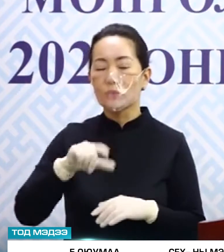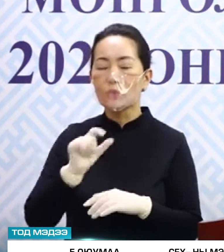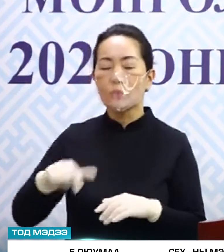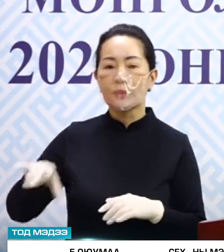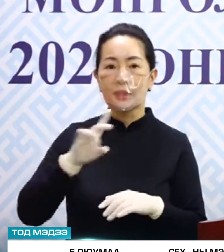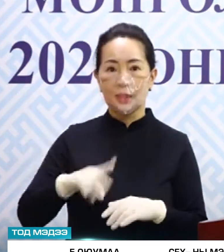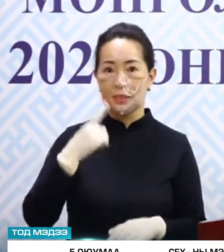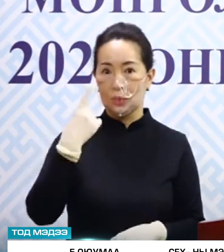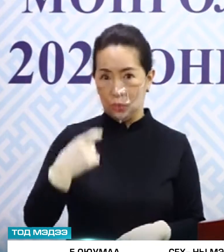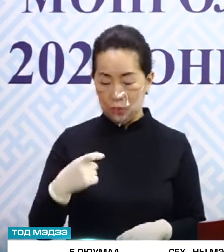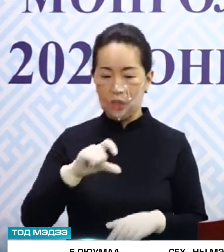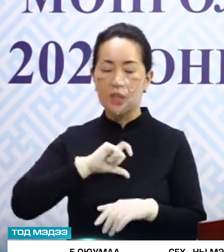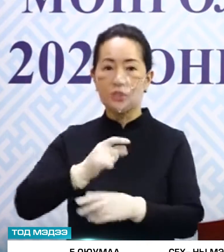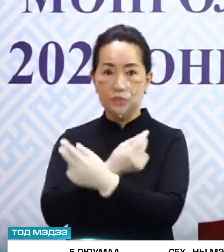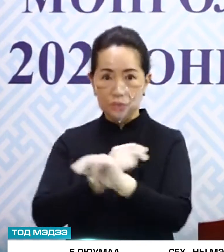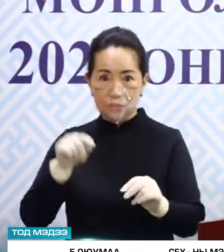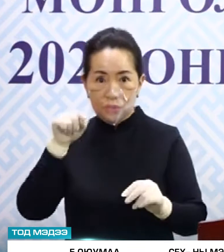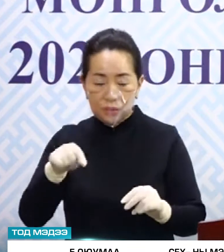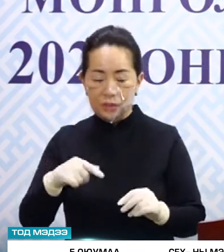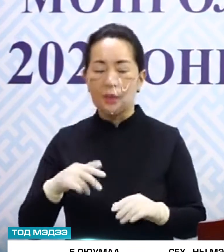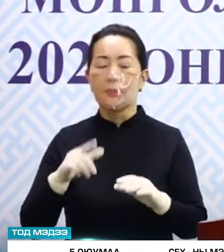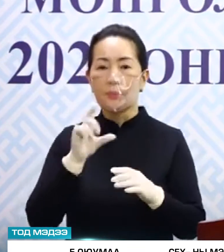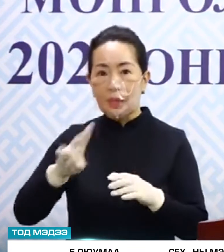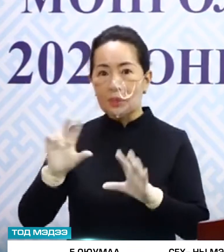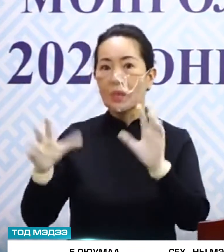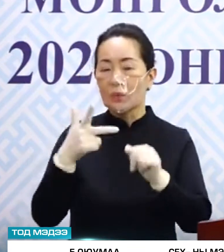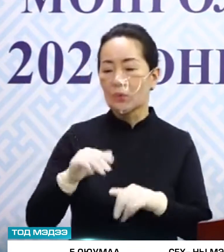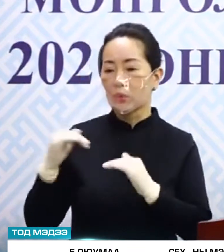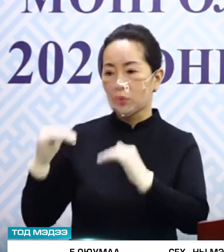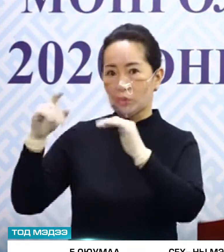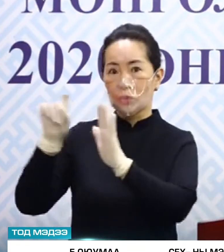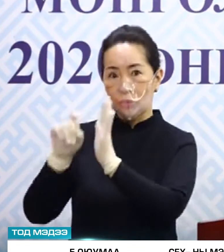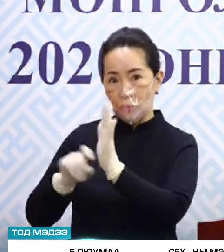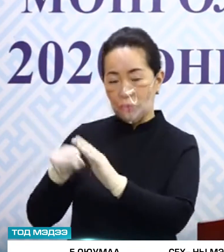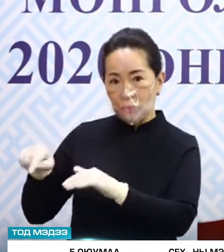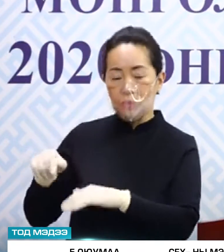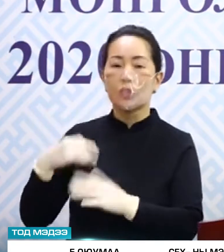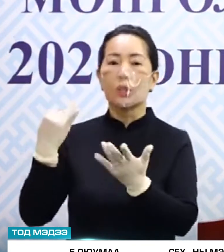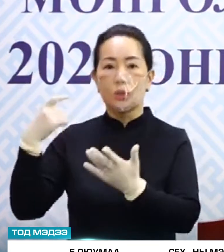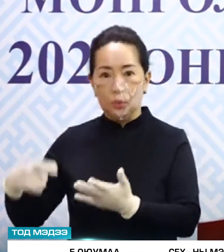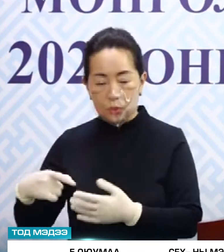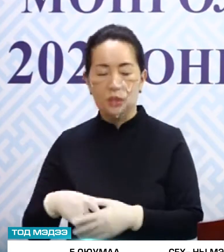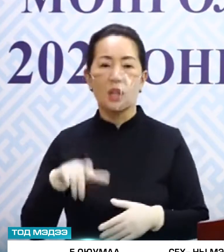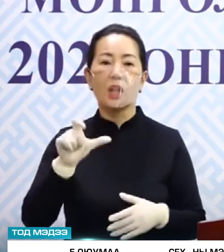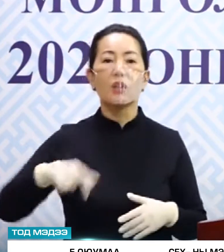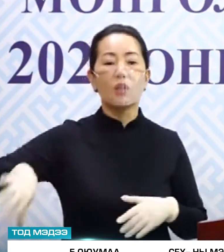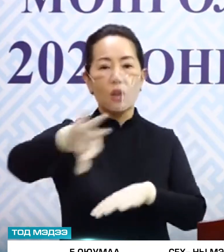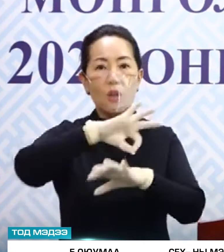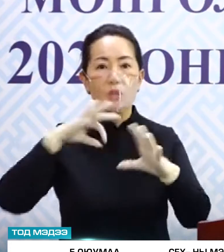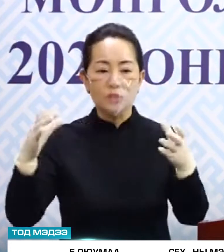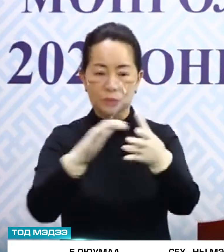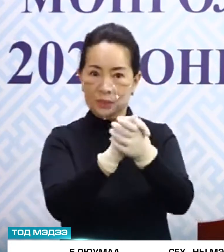эрхчлөө хэрэгжүүлэгч намаас 13, хөгжлийн хөтөлбөр намаас 7, эх оромчдын нэгдсэн намаас